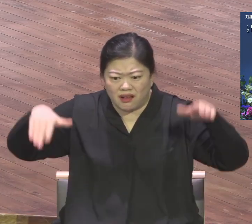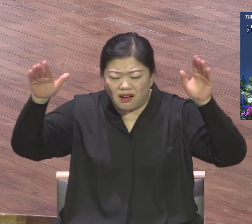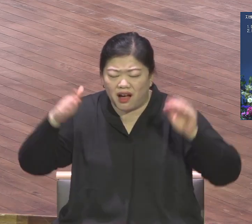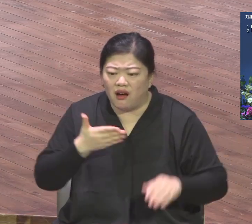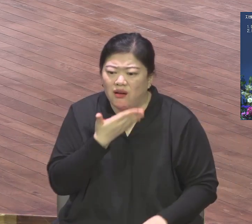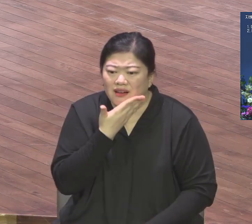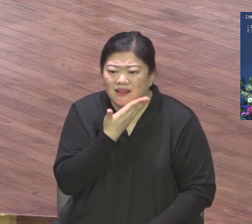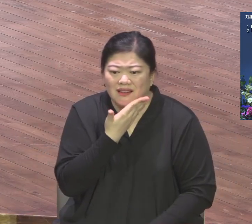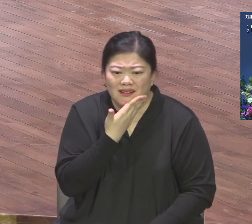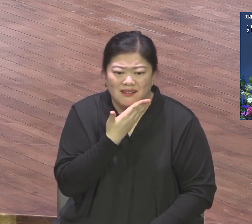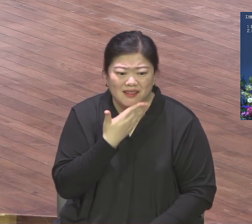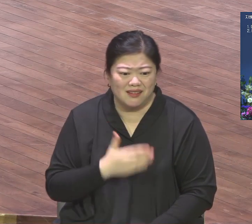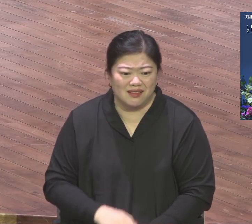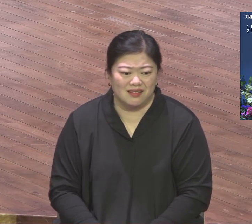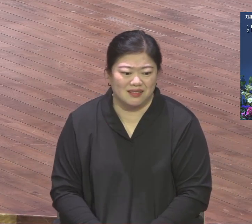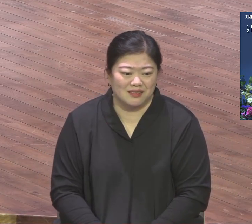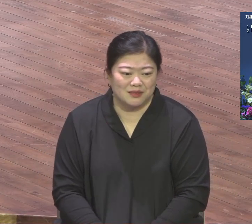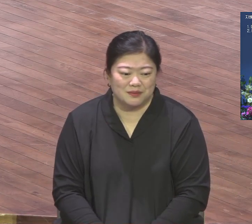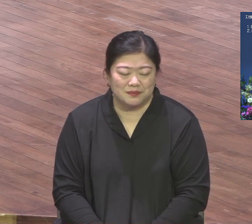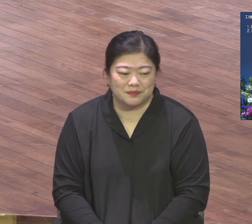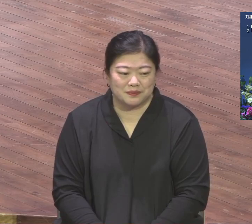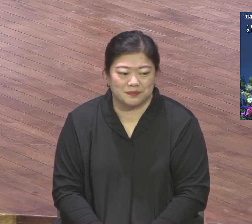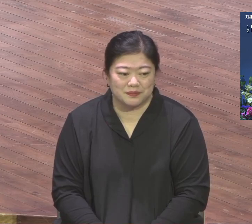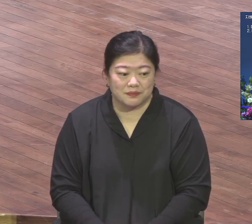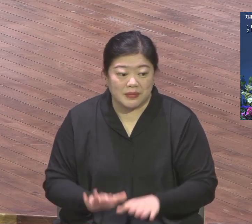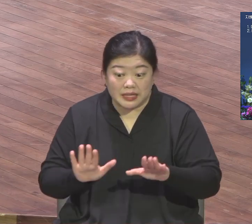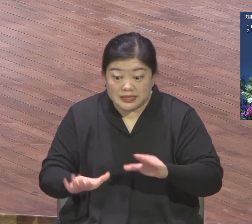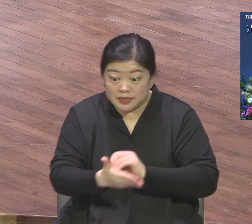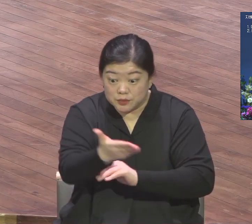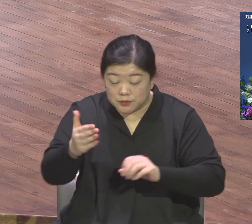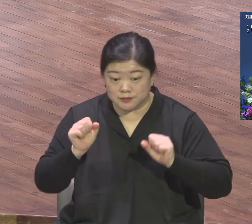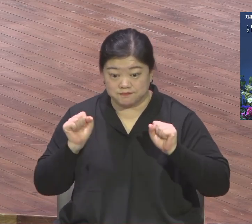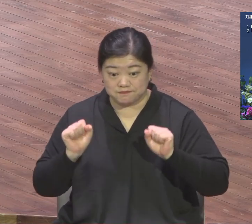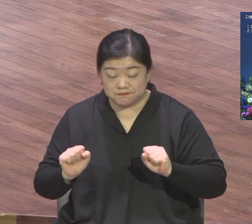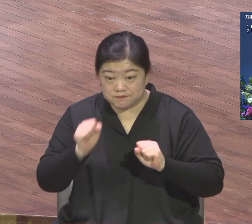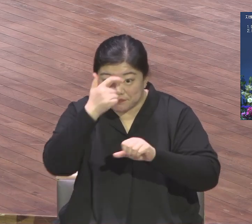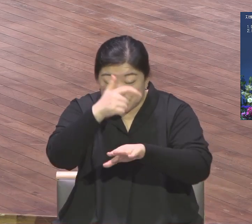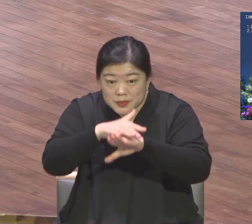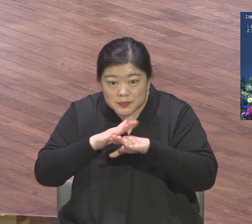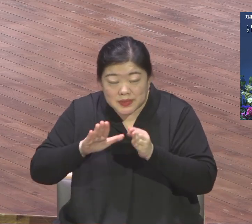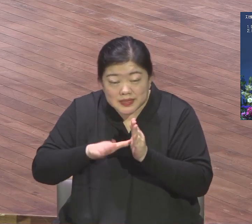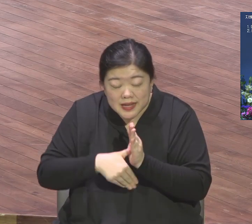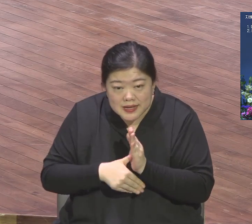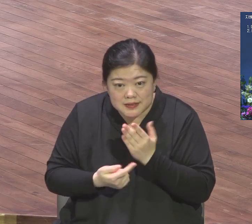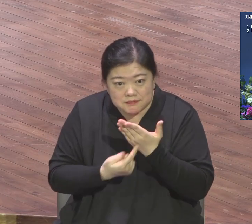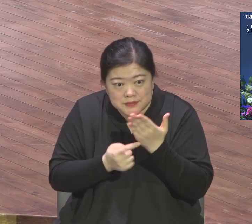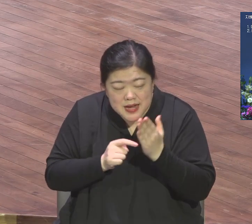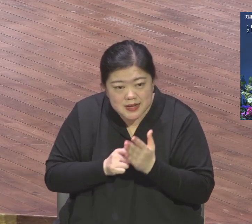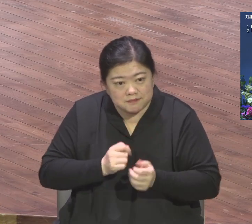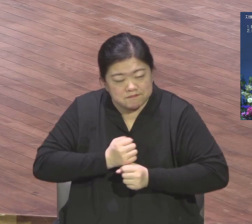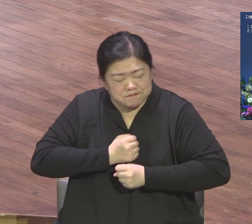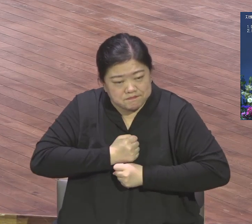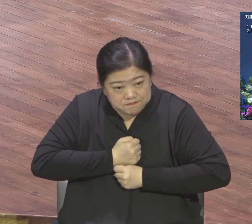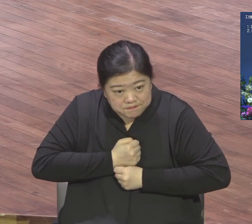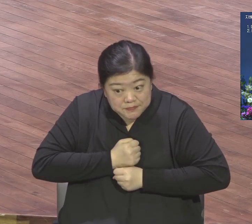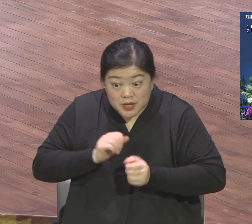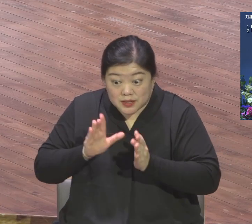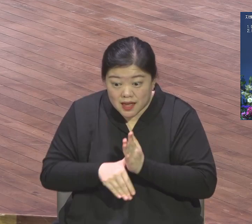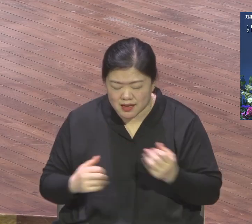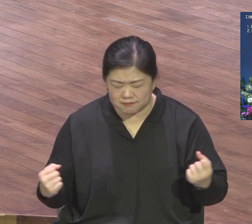발. 지금 여러분이 있는 이 자리에서 마음을 지키는 모든 힘을 얻을 수가